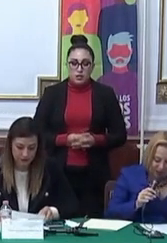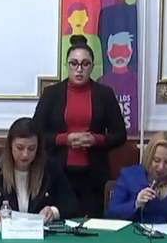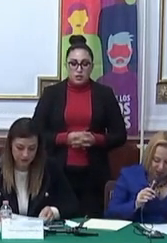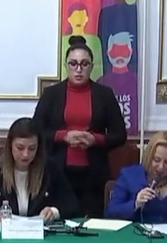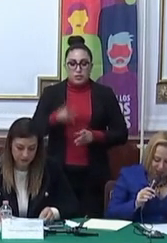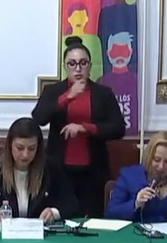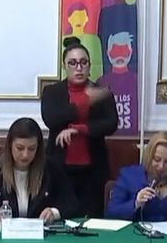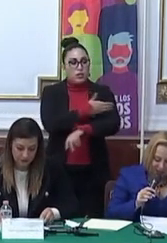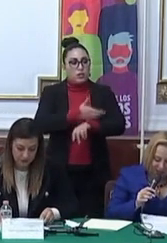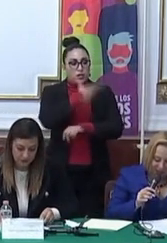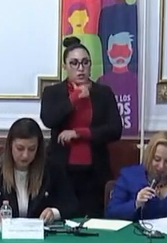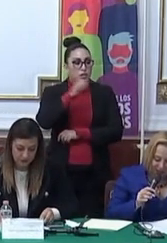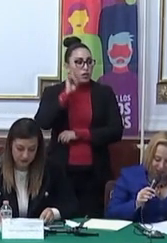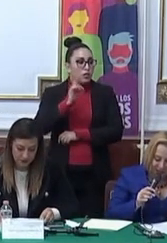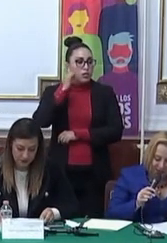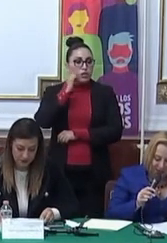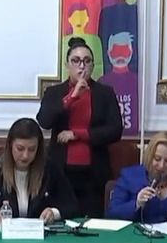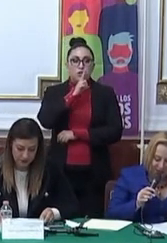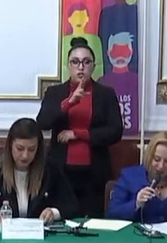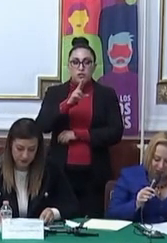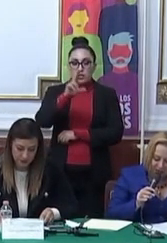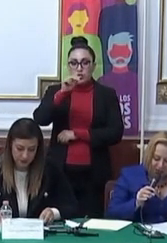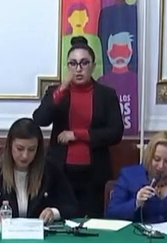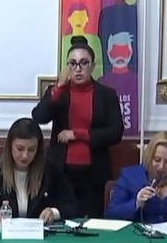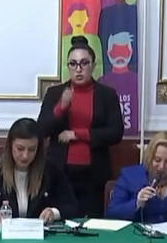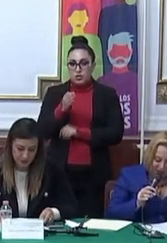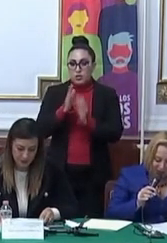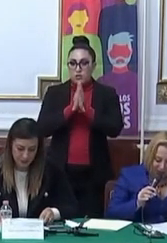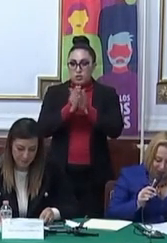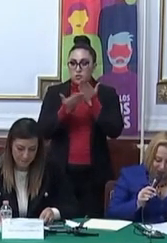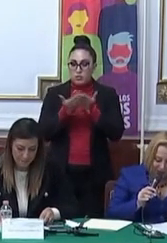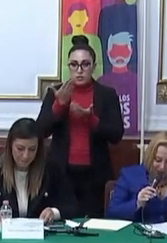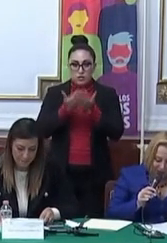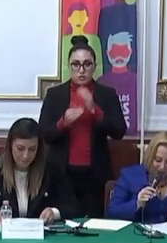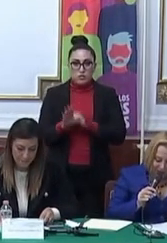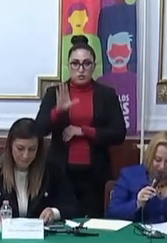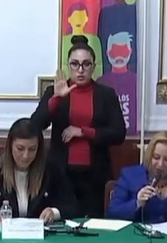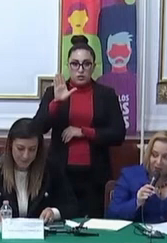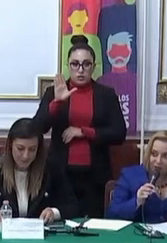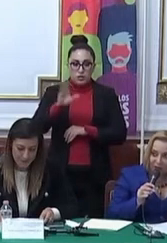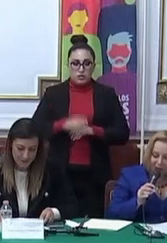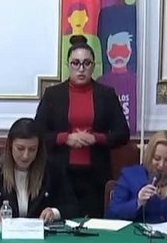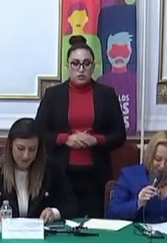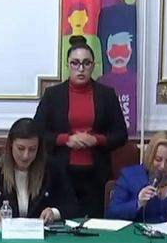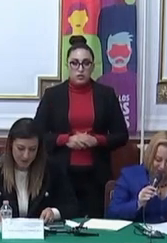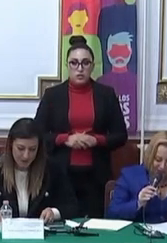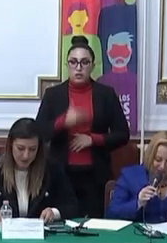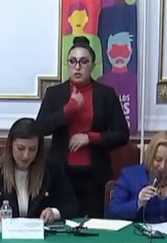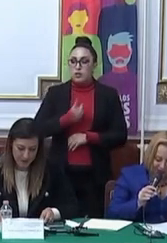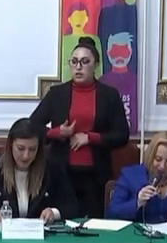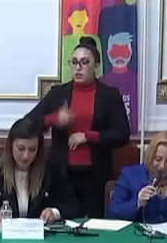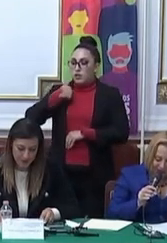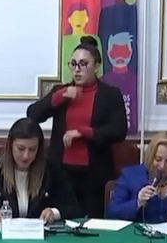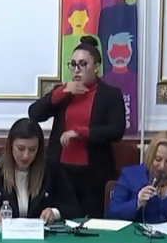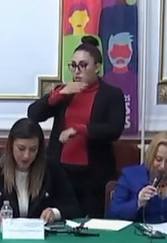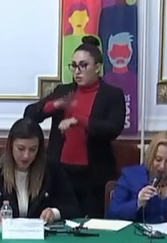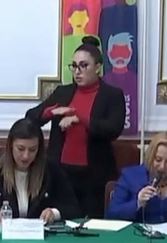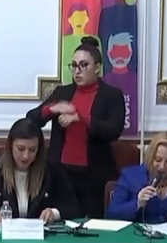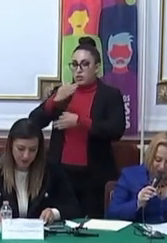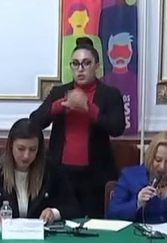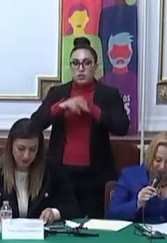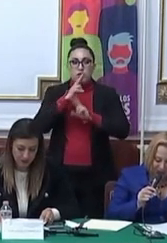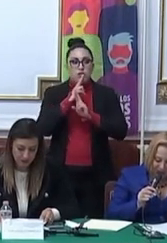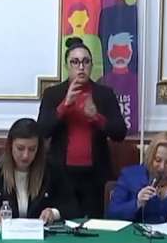Quienes estén por la negativa, sírvanse manifestarlo levantando la mano. Diputada Presidenta, mayoría